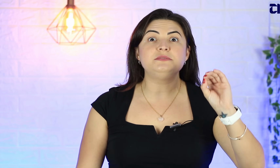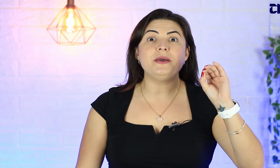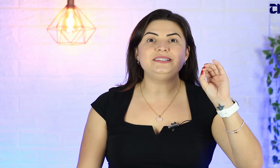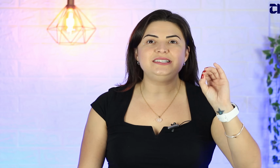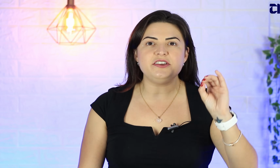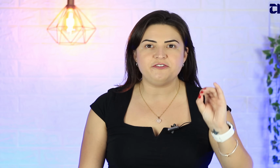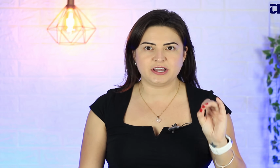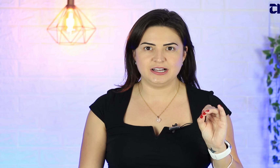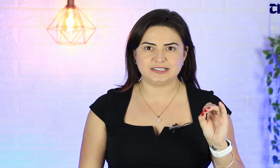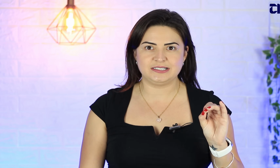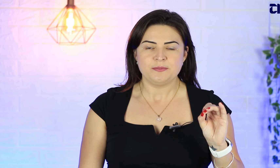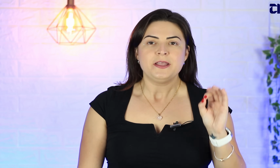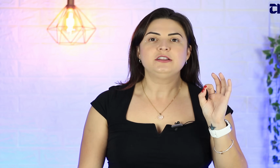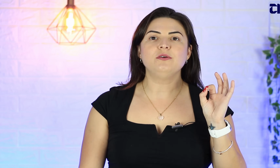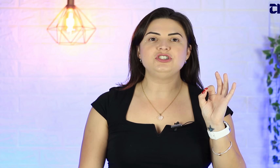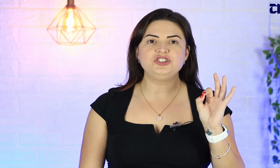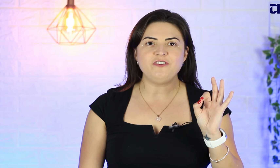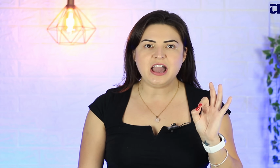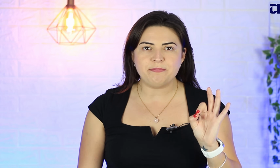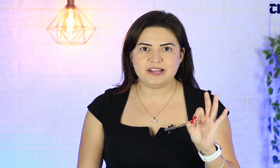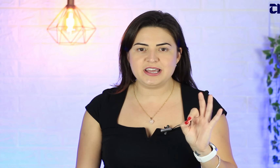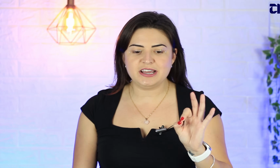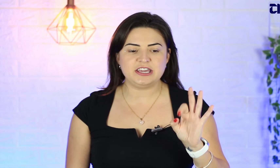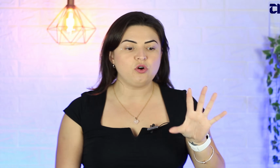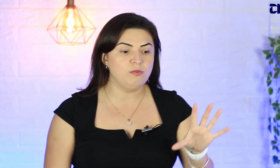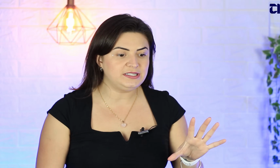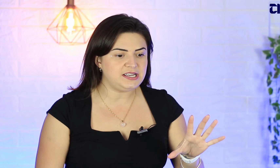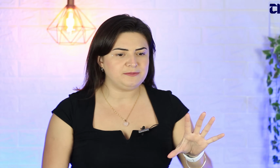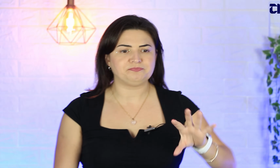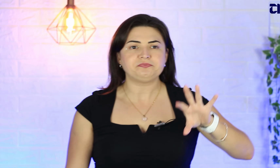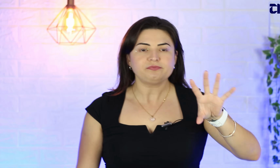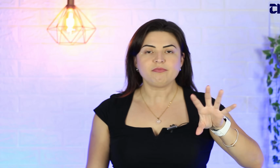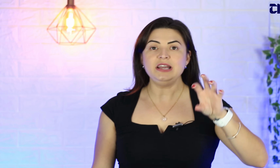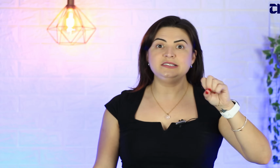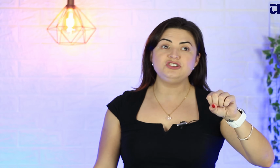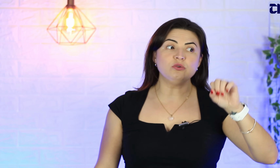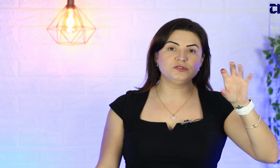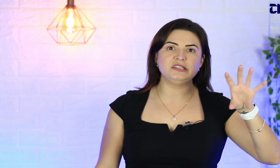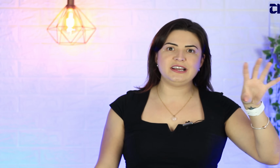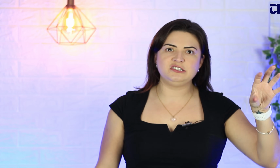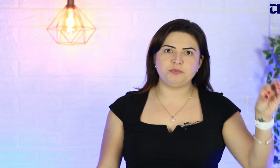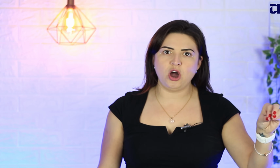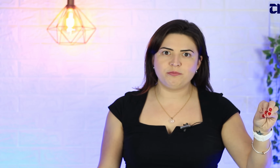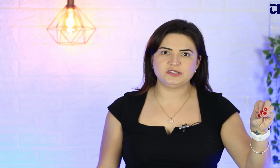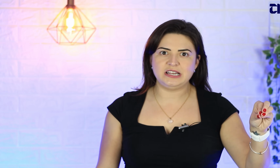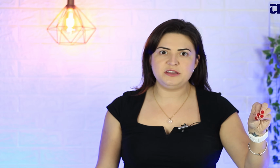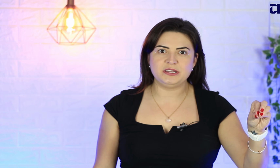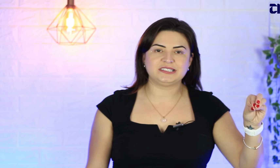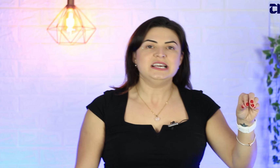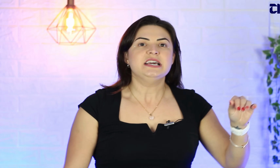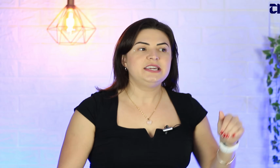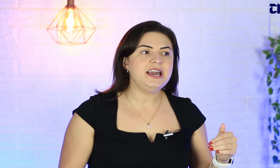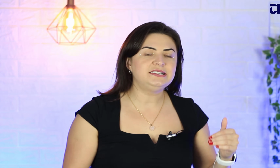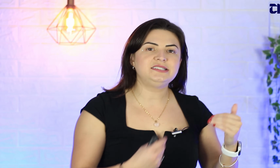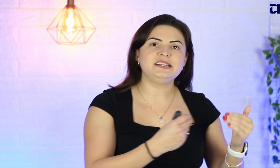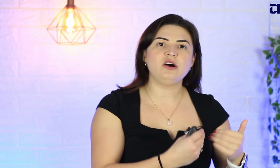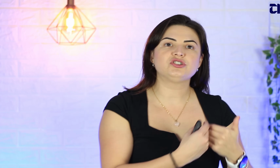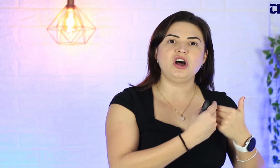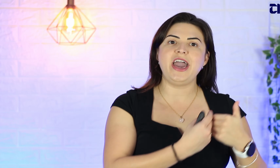específicas. Então, a gente vai aprender aqui. Como assim? Existem alguns sinais próprios da Libras que esse sinal só